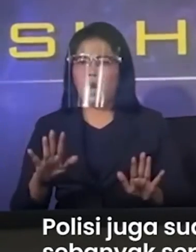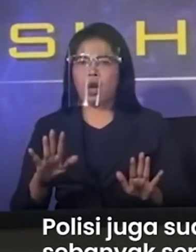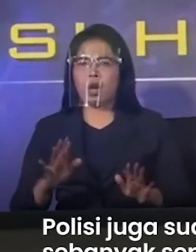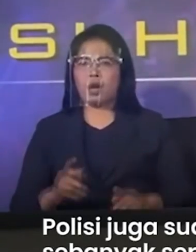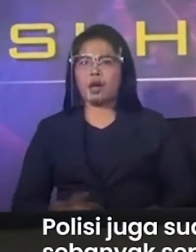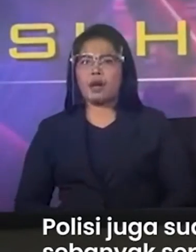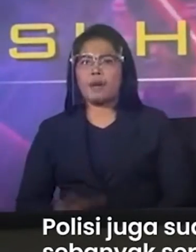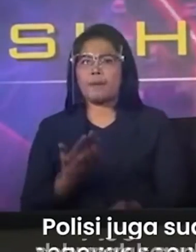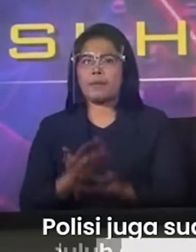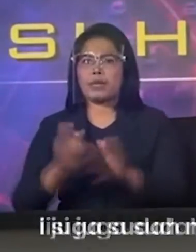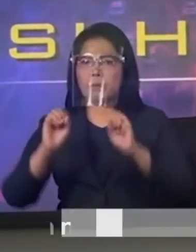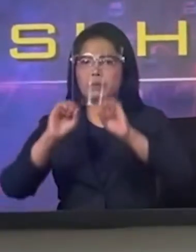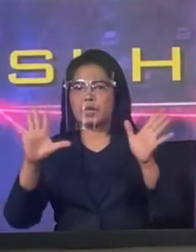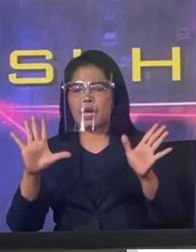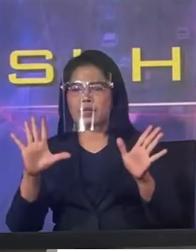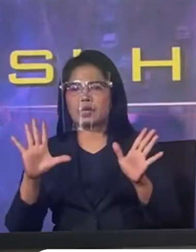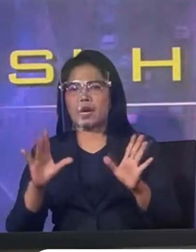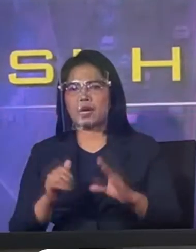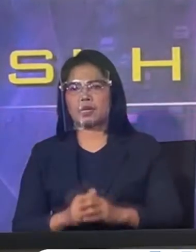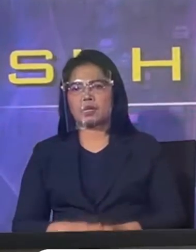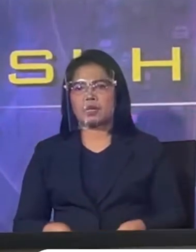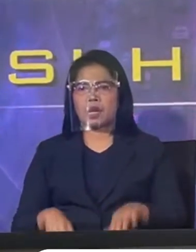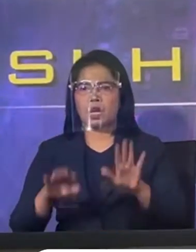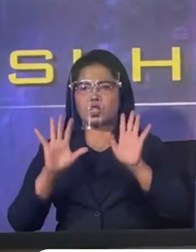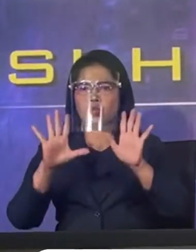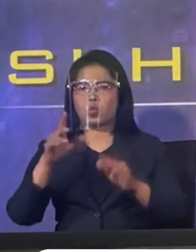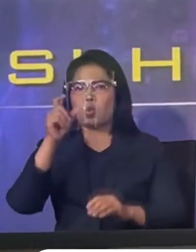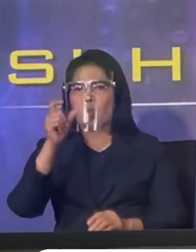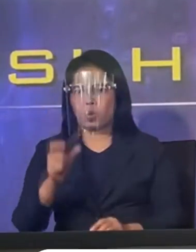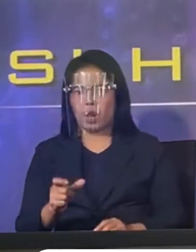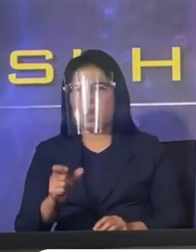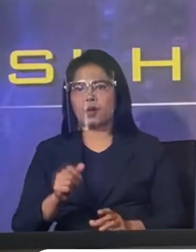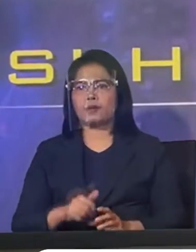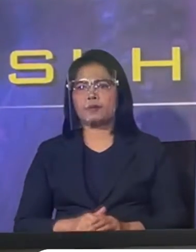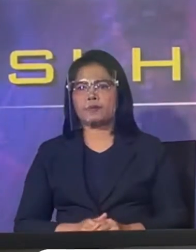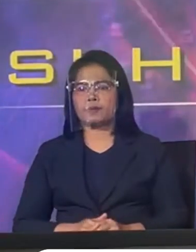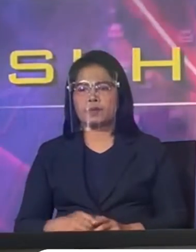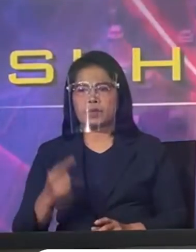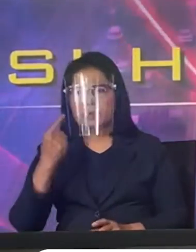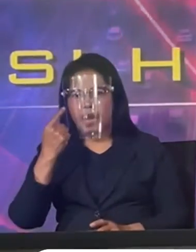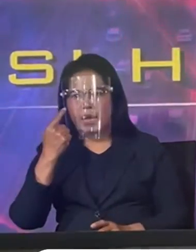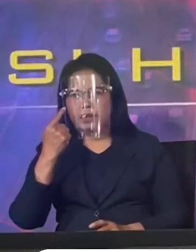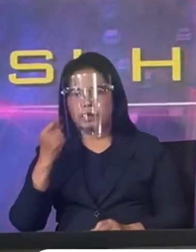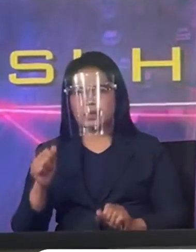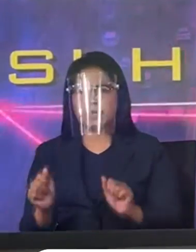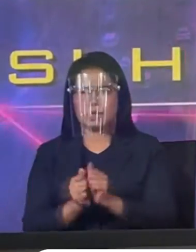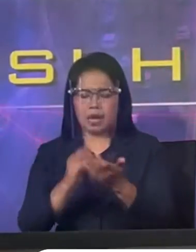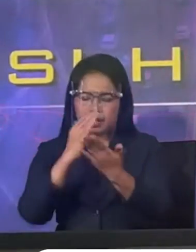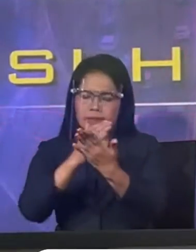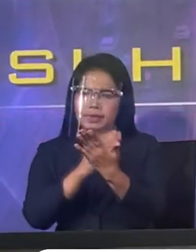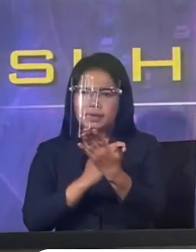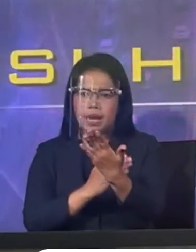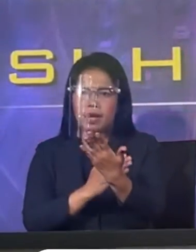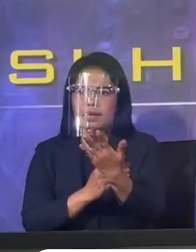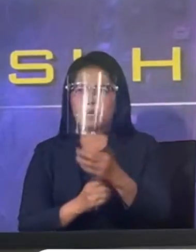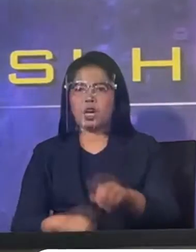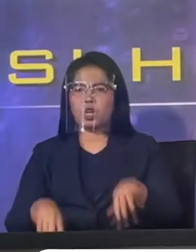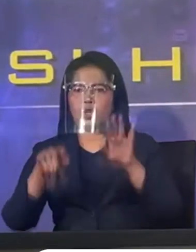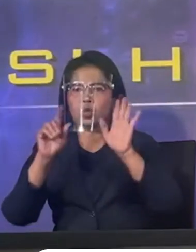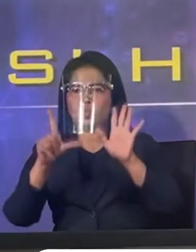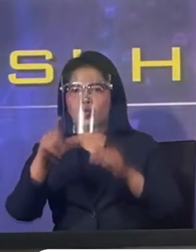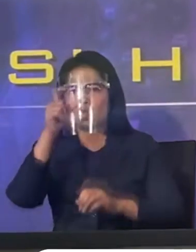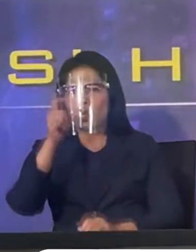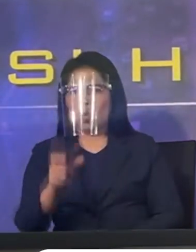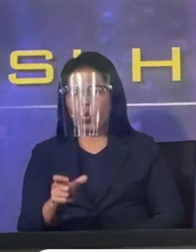meminta keterangan terhadap 10 orang Hai saksi dengan rincian Hai tujuh